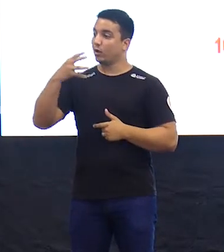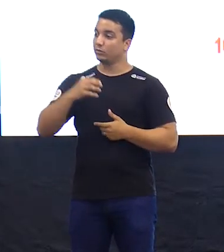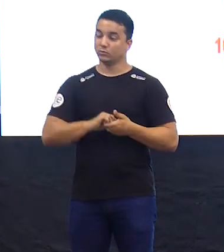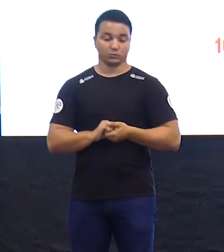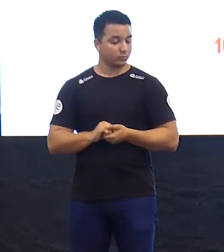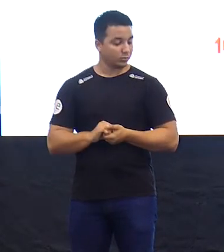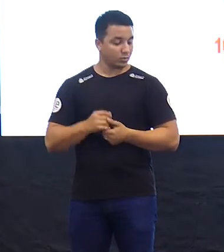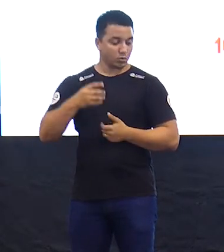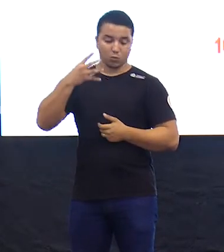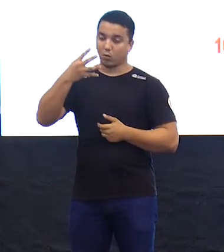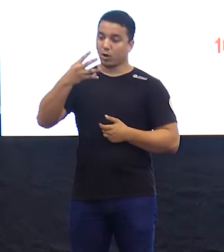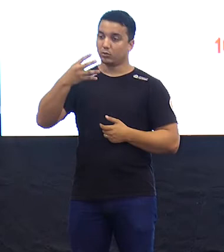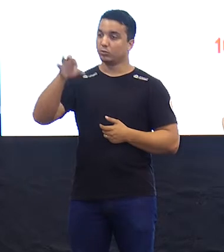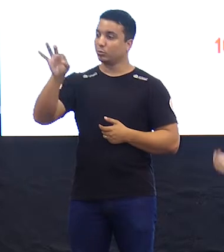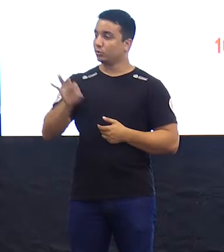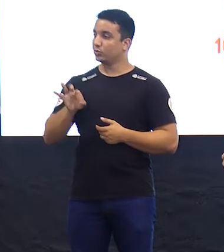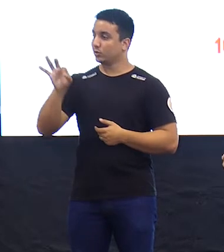4.